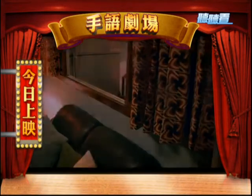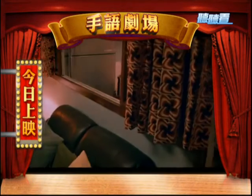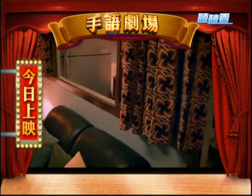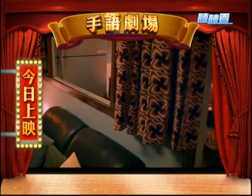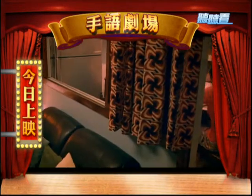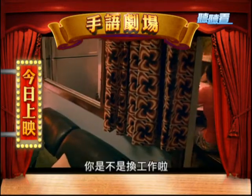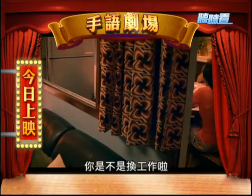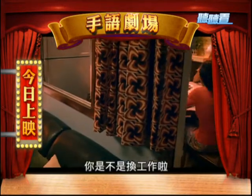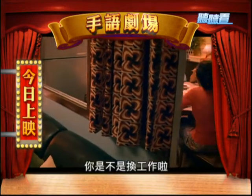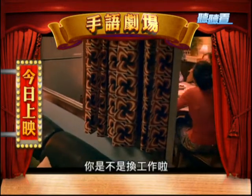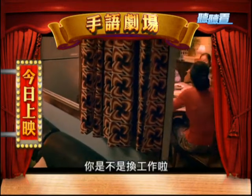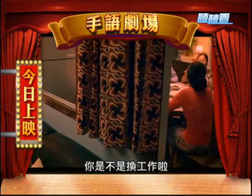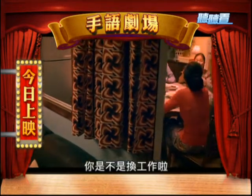你是不是换工作了？